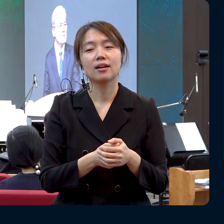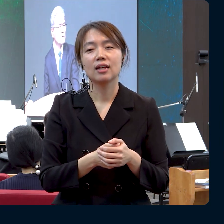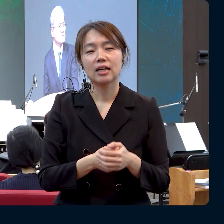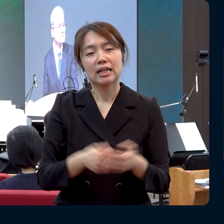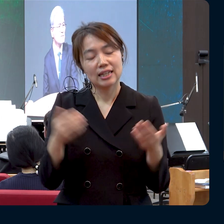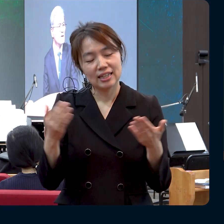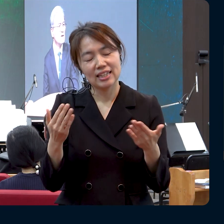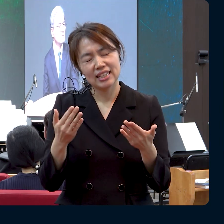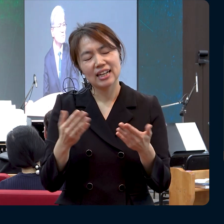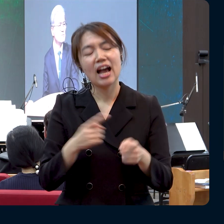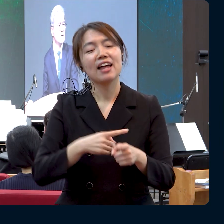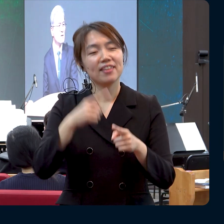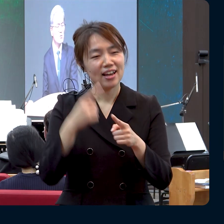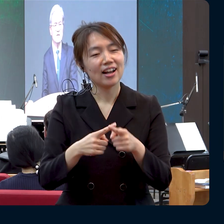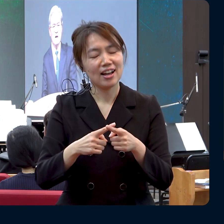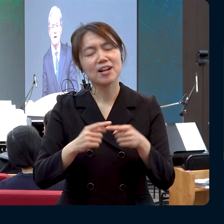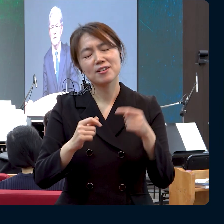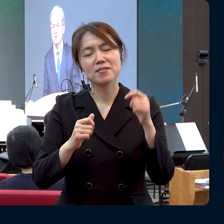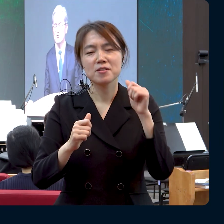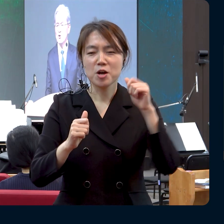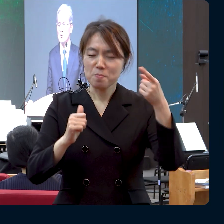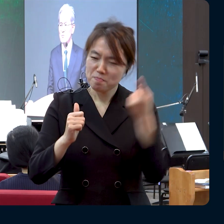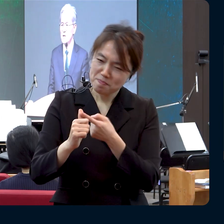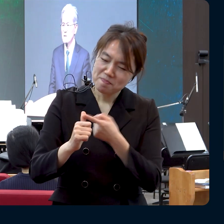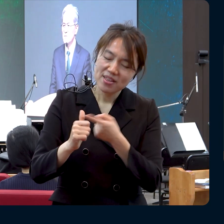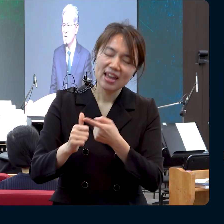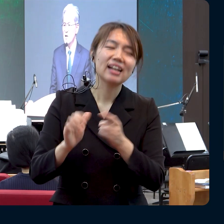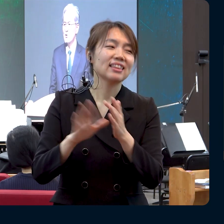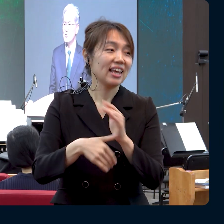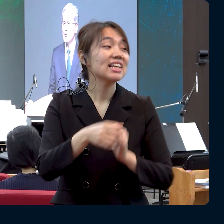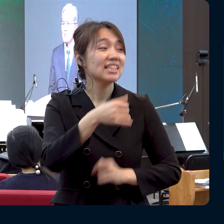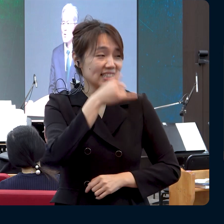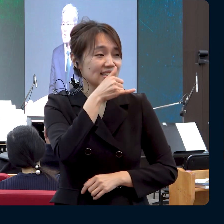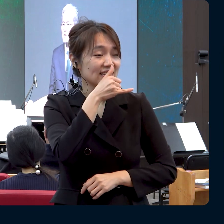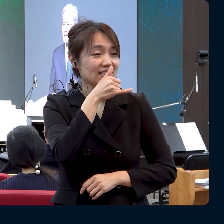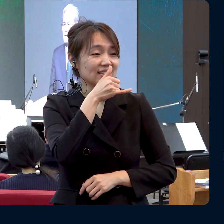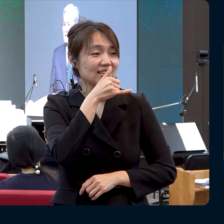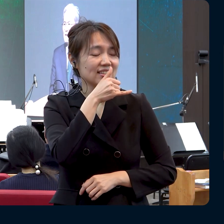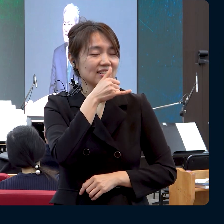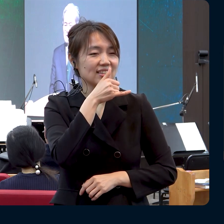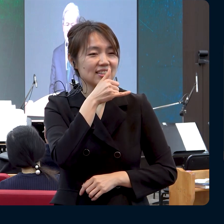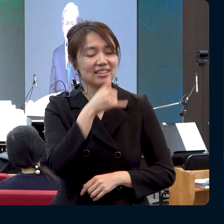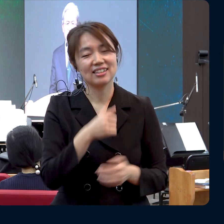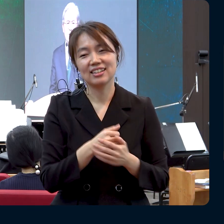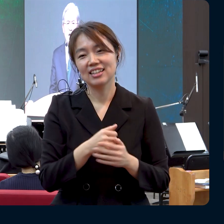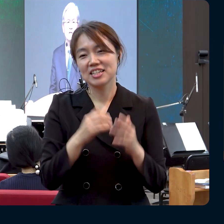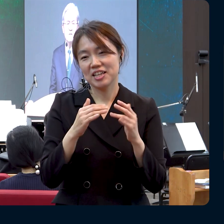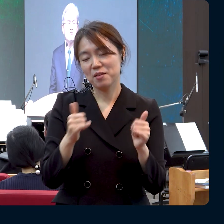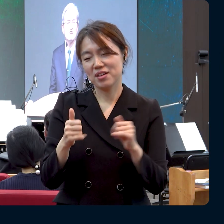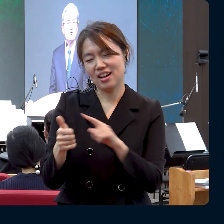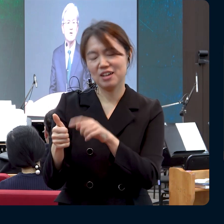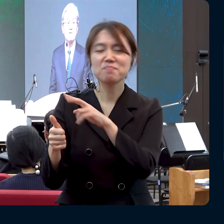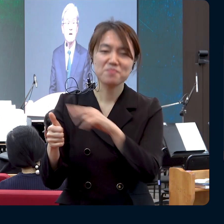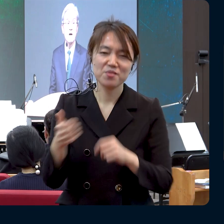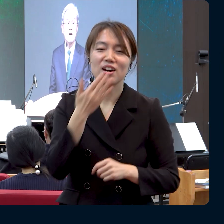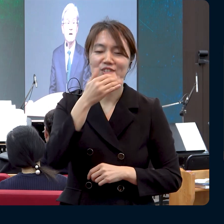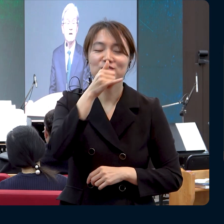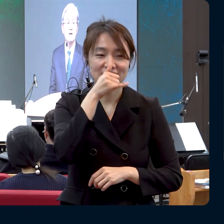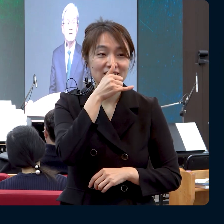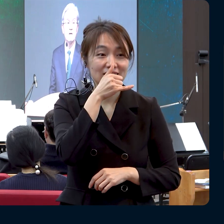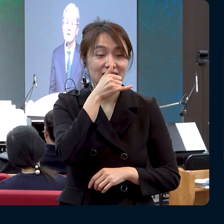이러다 보면 또 이상하게 삐죽거리고 비아냥거리고 그 이상한 말 하는 사람이 있을 수 있어요.